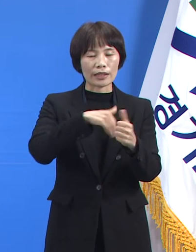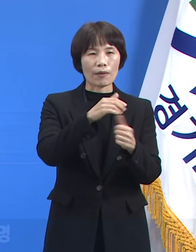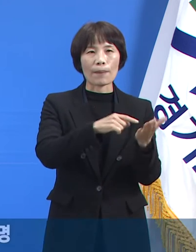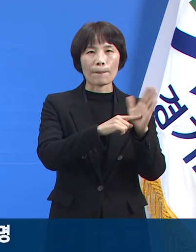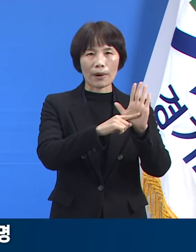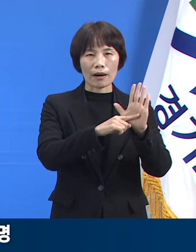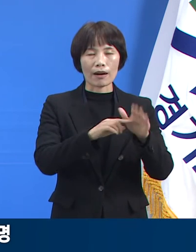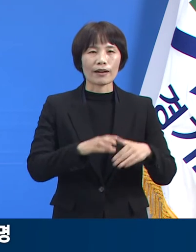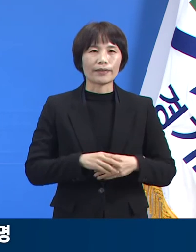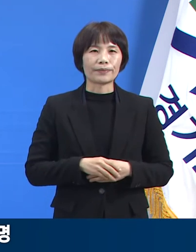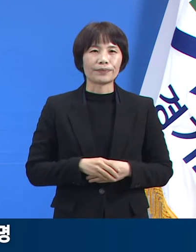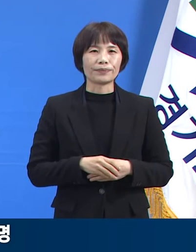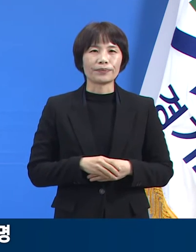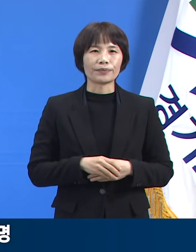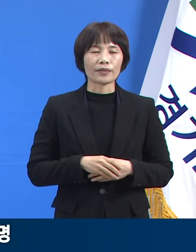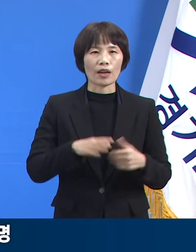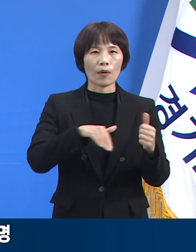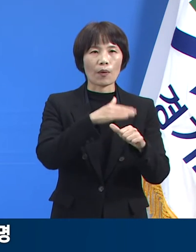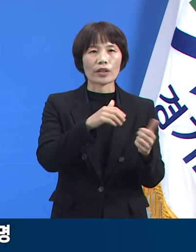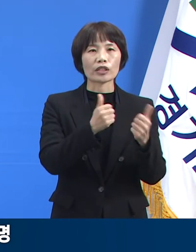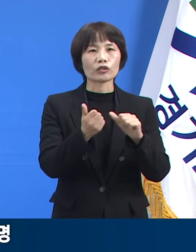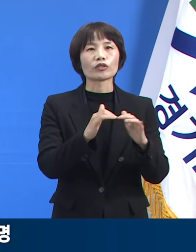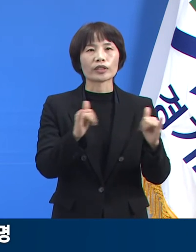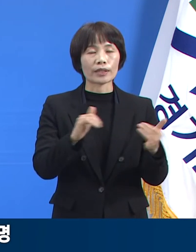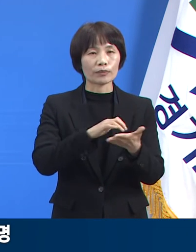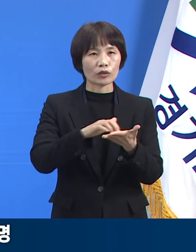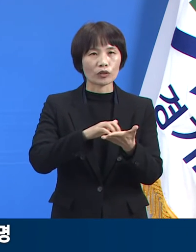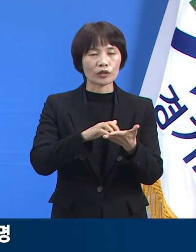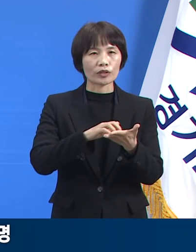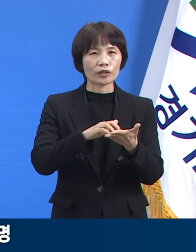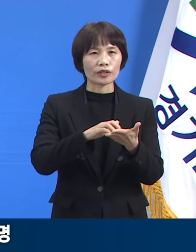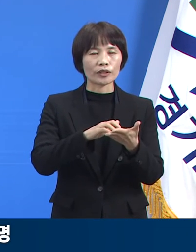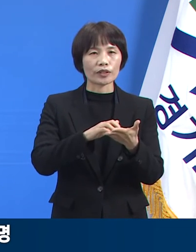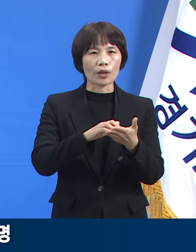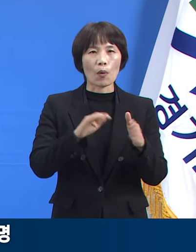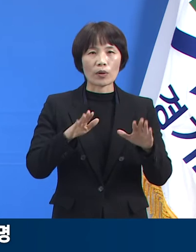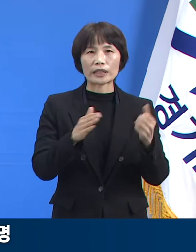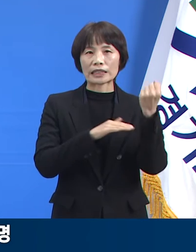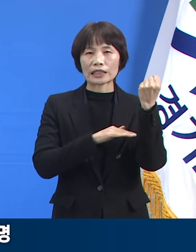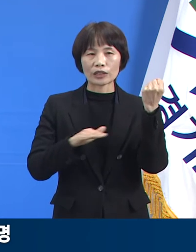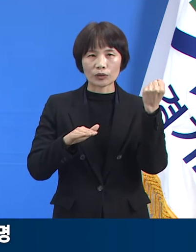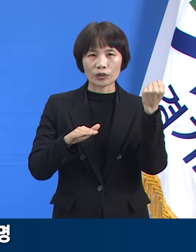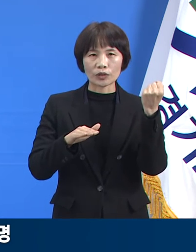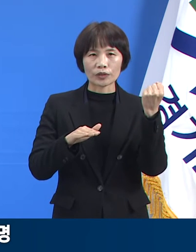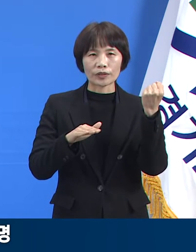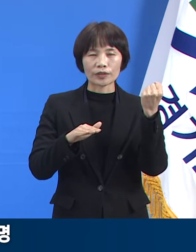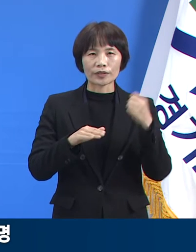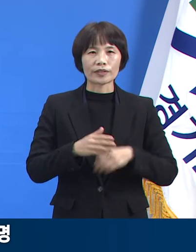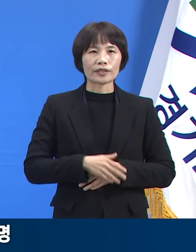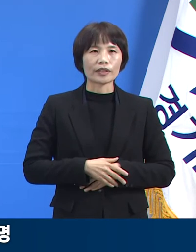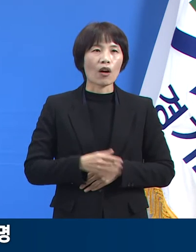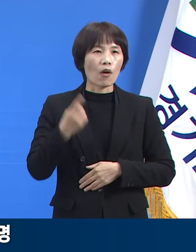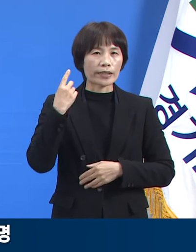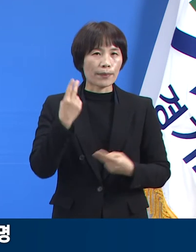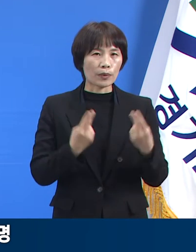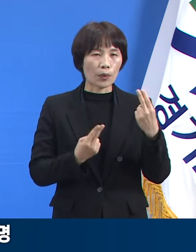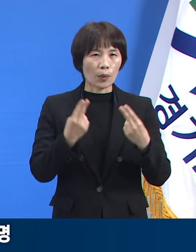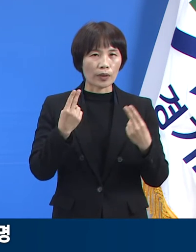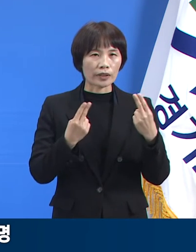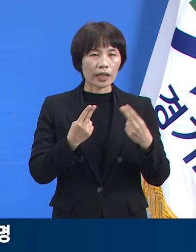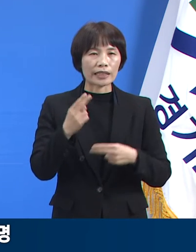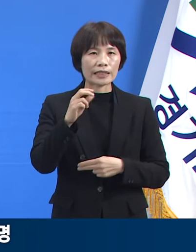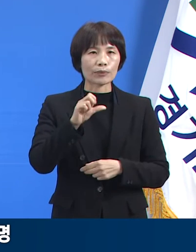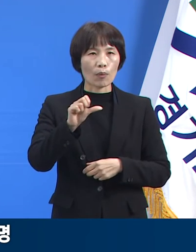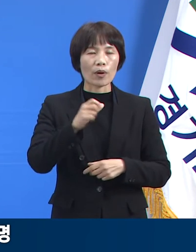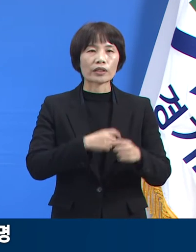시작하겠습니다. 먼저 경기도 사망자 현황입니다. 11월 7일 0시 기준 경기도 사망자 수는 전일 오전 0시 대비